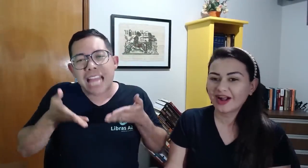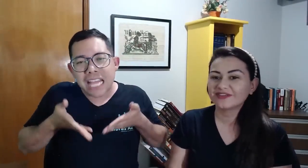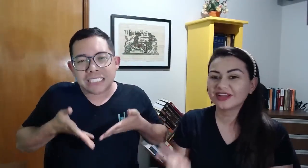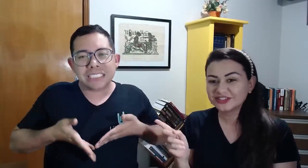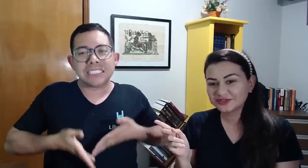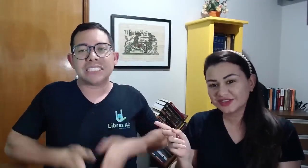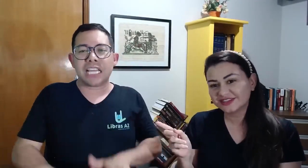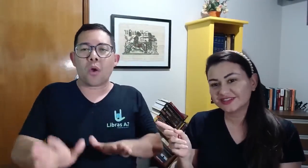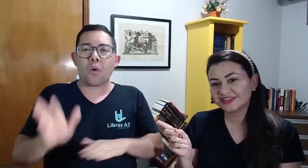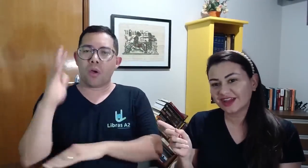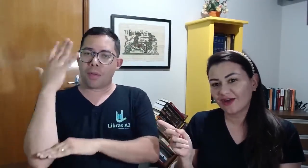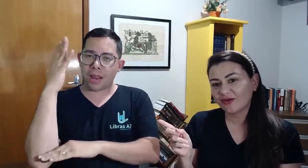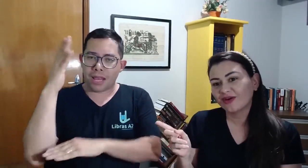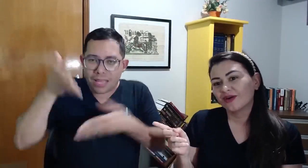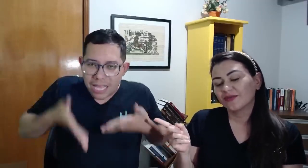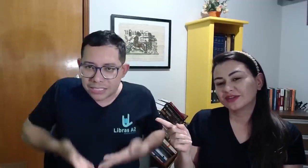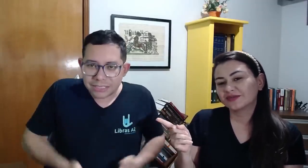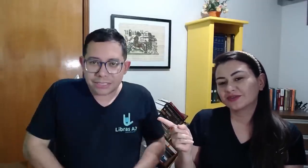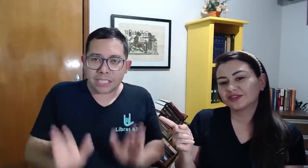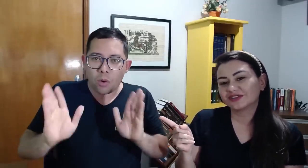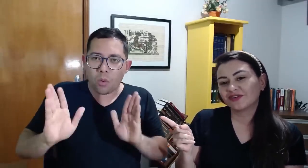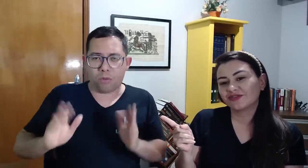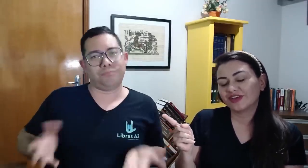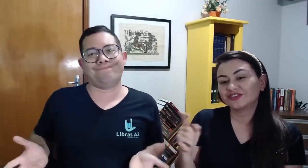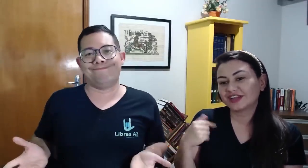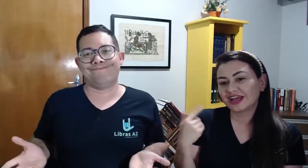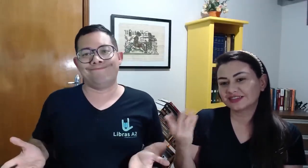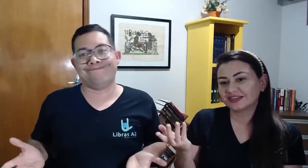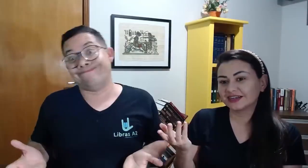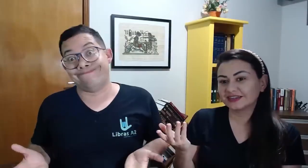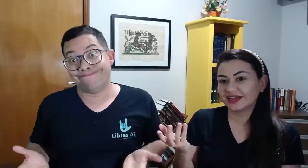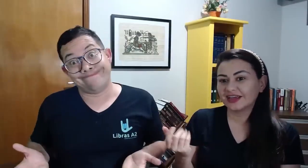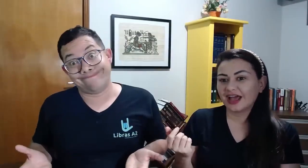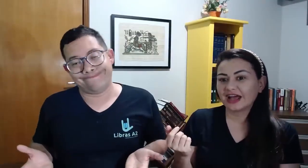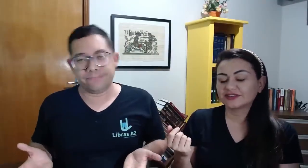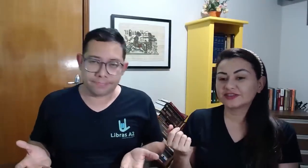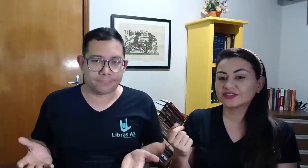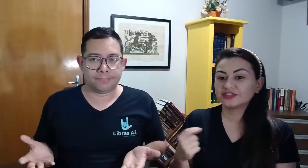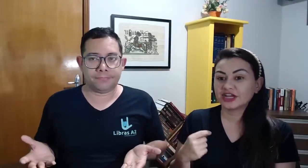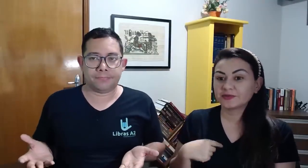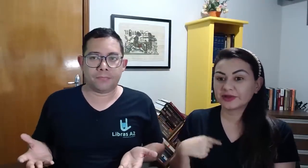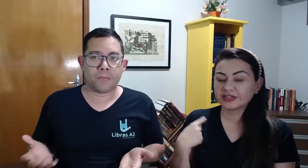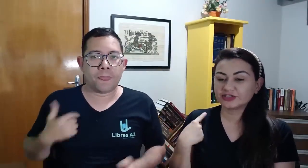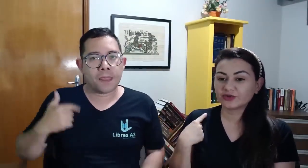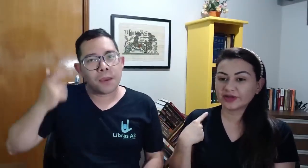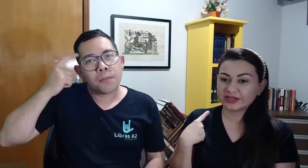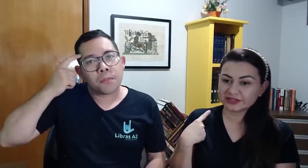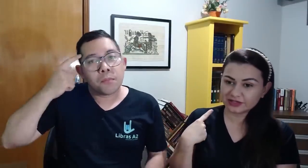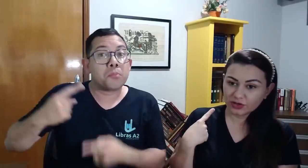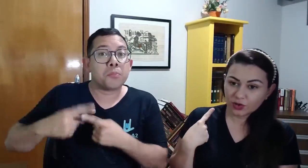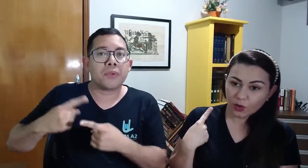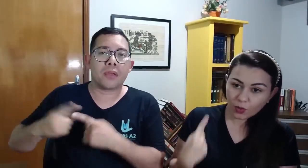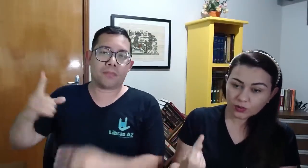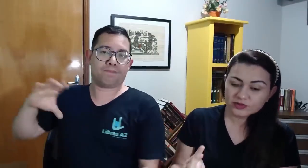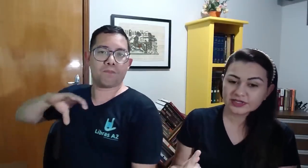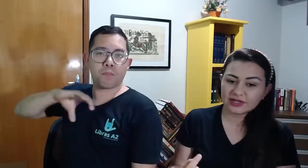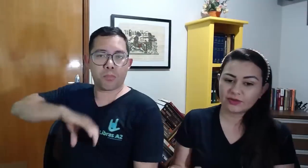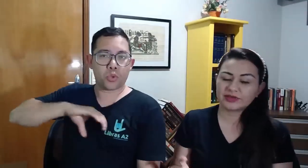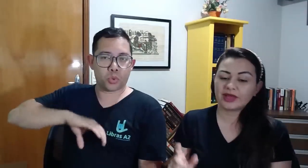árvore, aí a gente usa esse sinal, por exemplo, que o Gesiel fez de nascer, né? Às vezes a gente acha porque a gente conhece um sinal que tem a